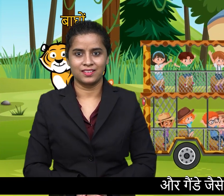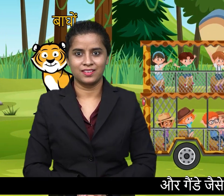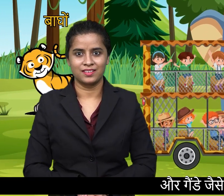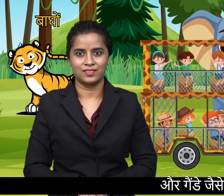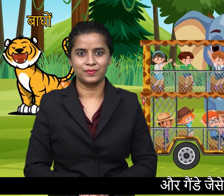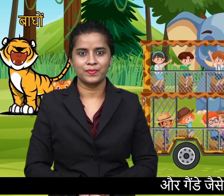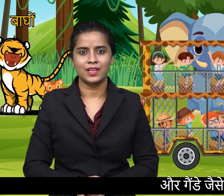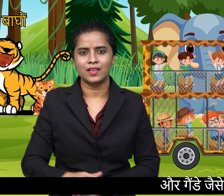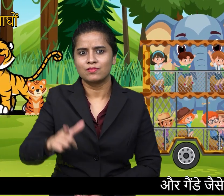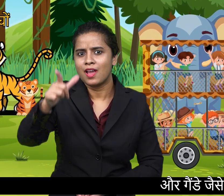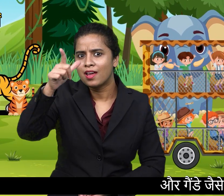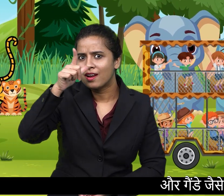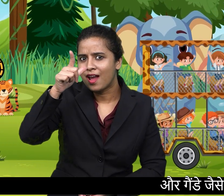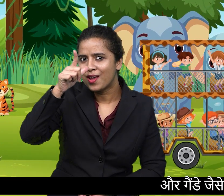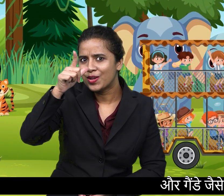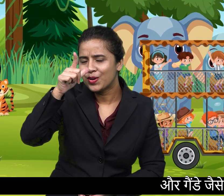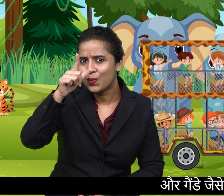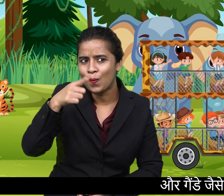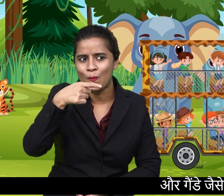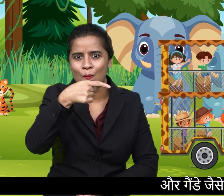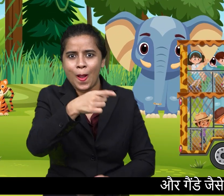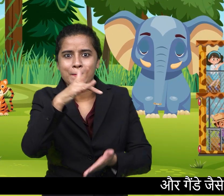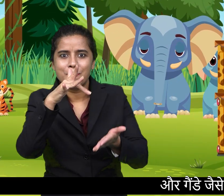और गेंडे जैसे इन बड़े जानवरों को देखो।